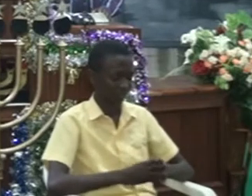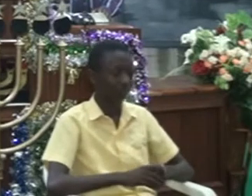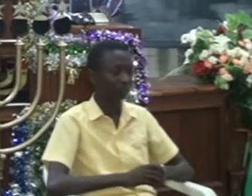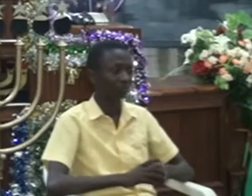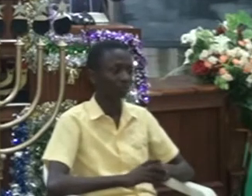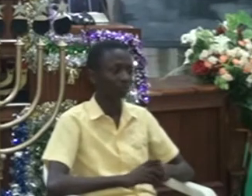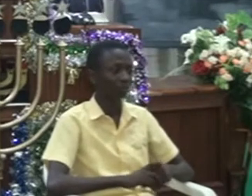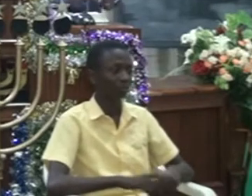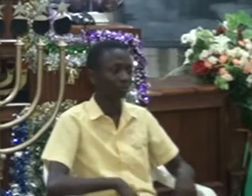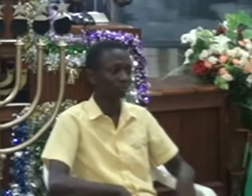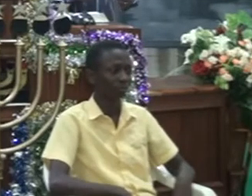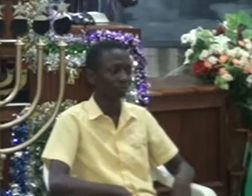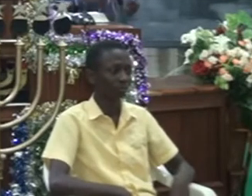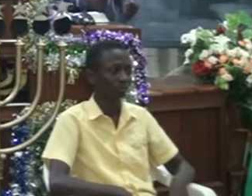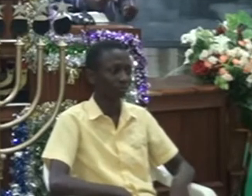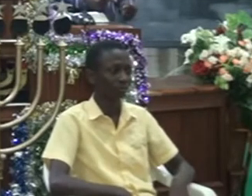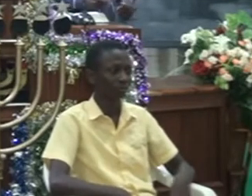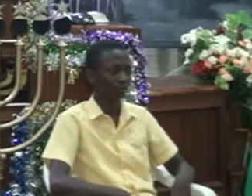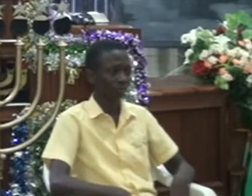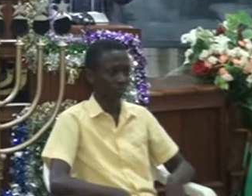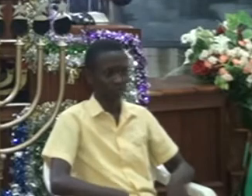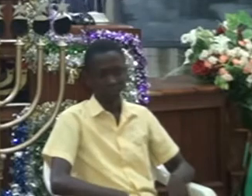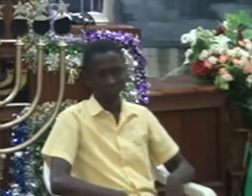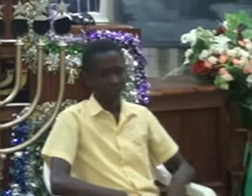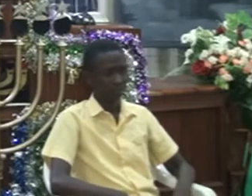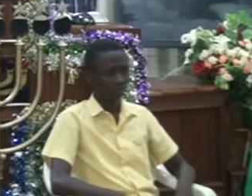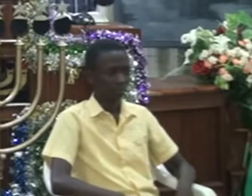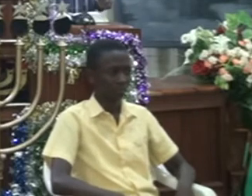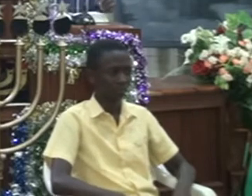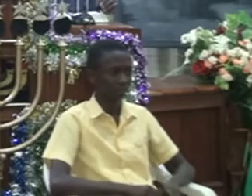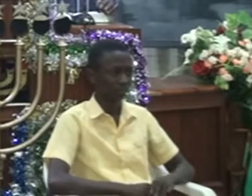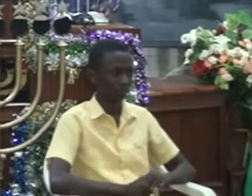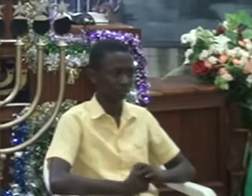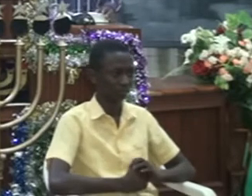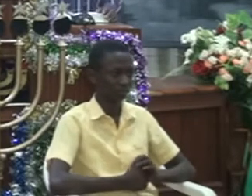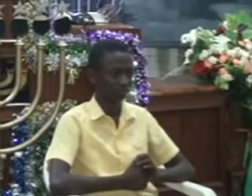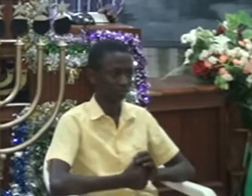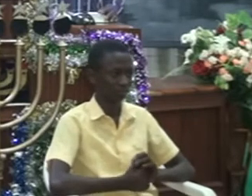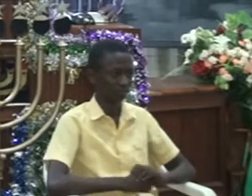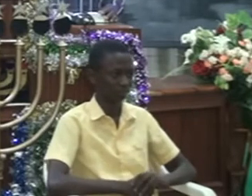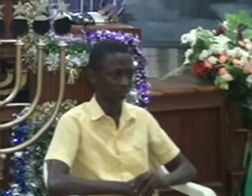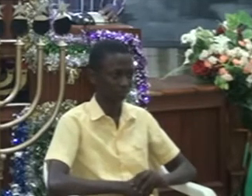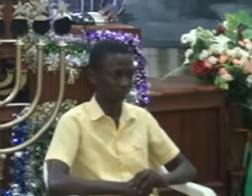neno hili hali kutoka ndani yenu ni zawadi ya Mungu.